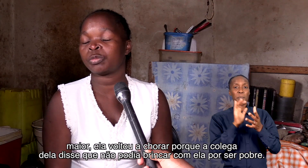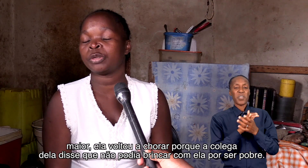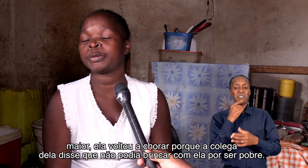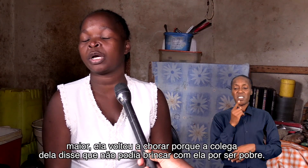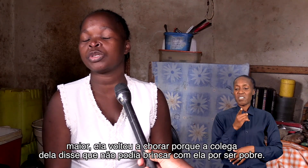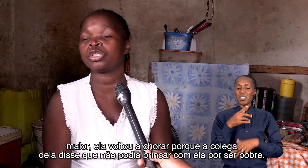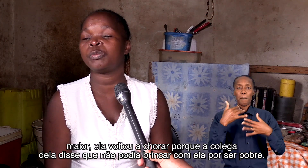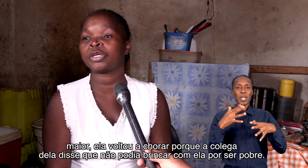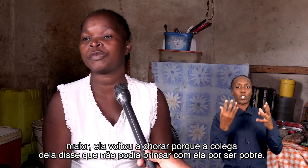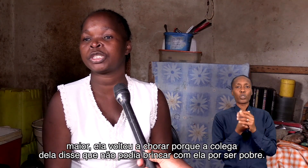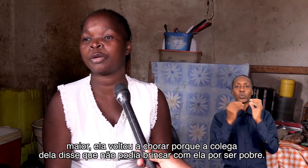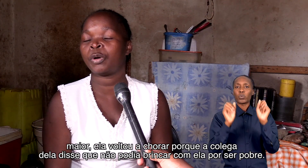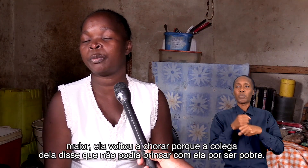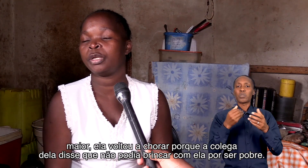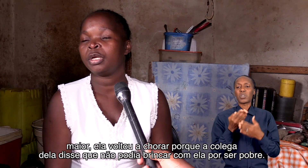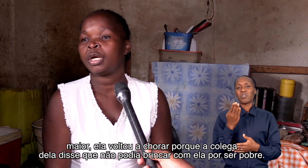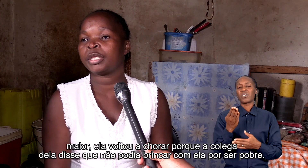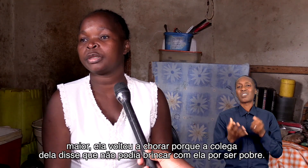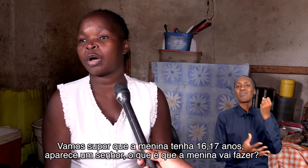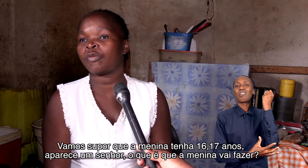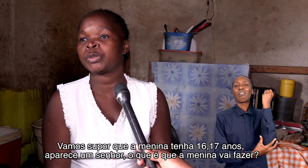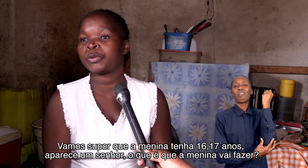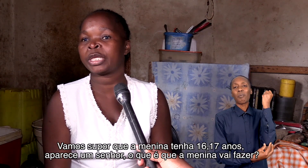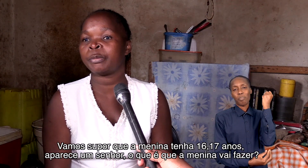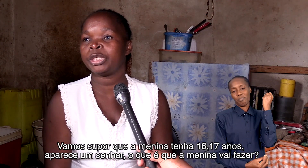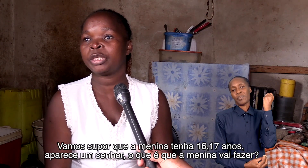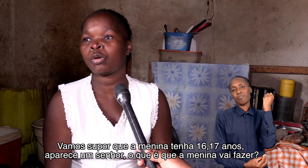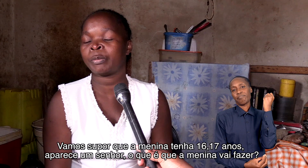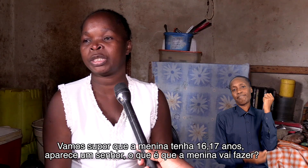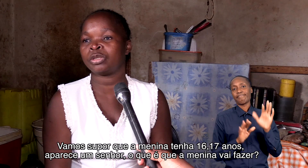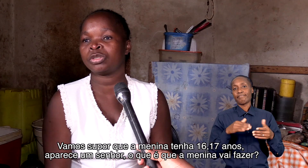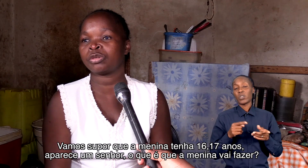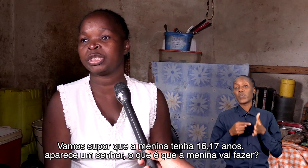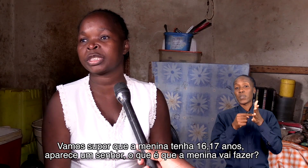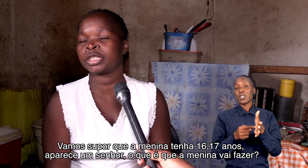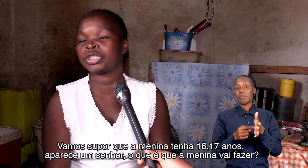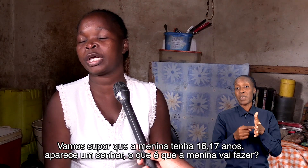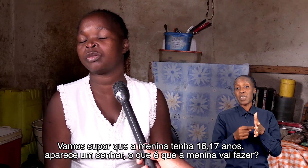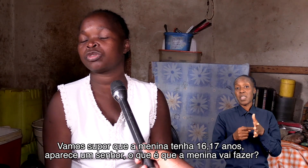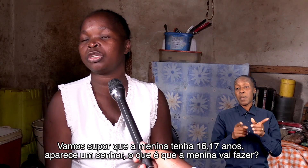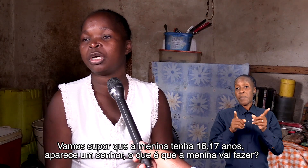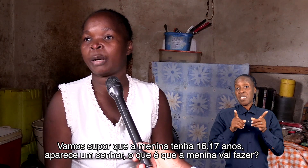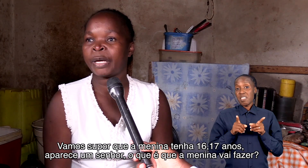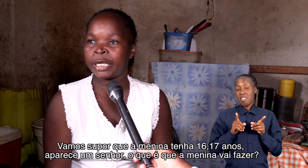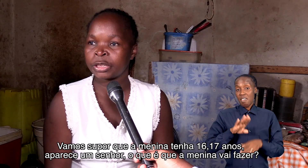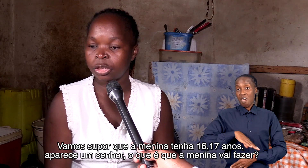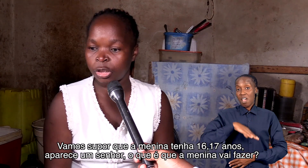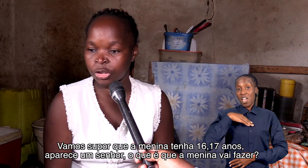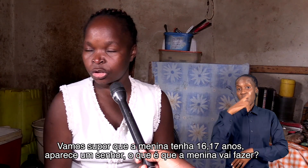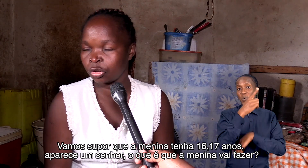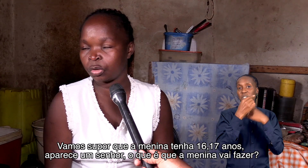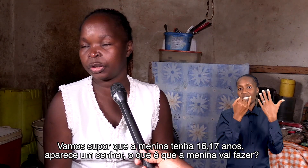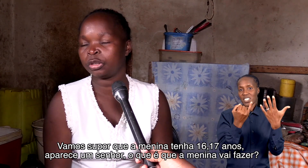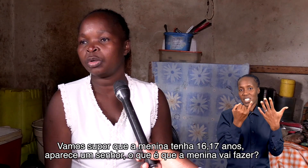que nós não podemos brincar consigo porque você é pobre. Então, vamos supor que a menina é uma menina dos seus 16 anos. Aparece